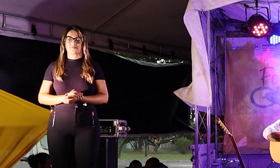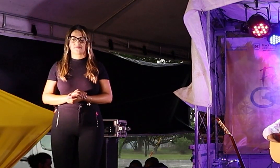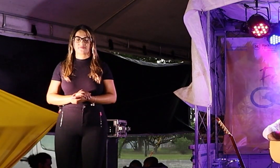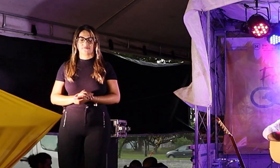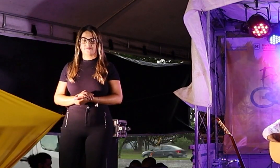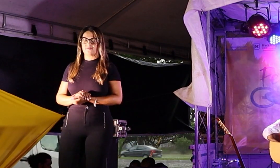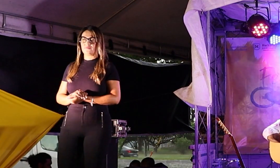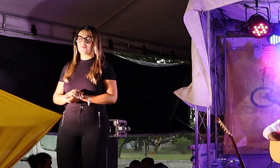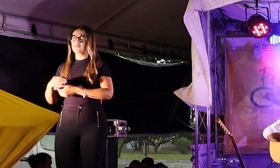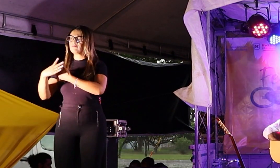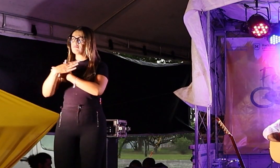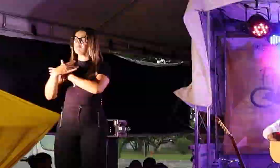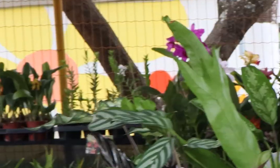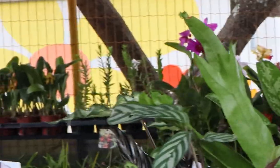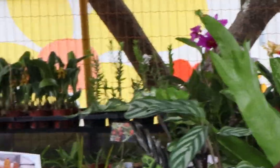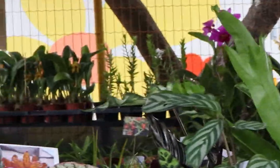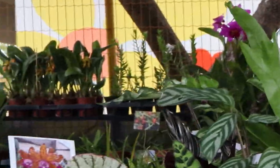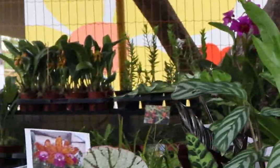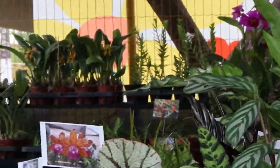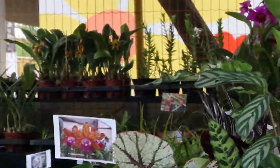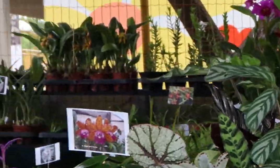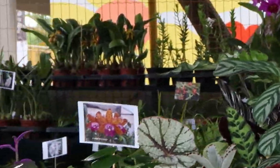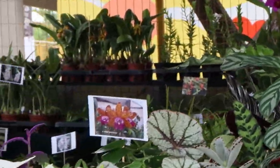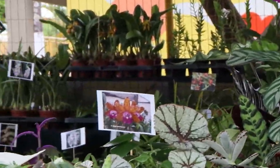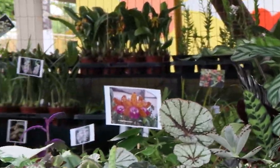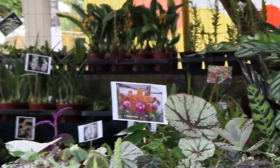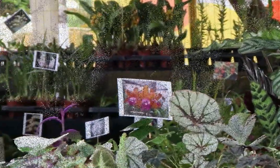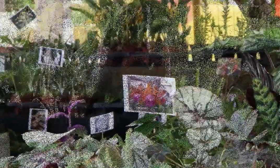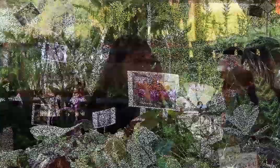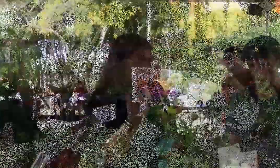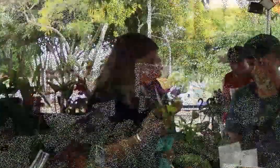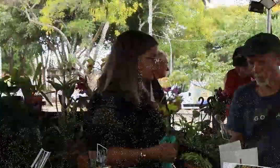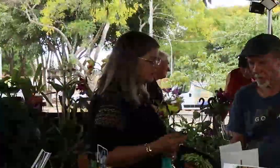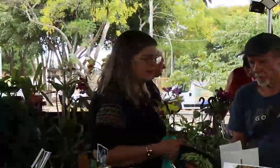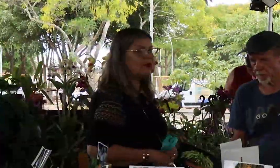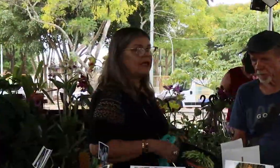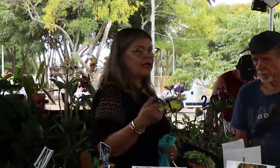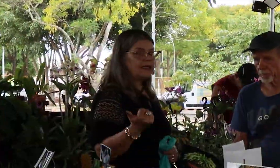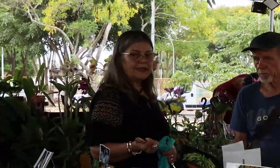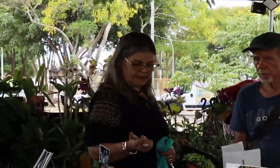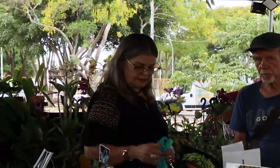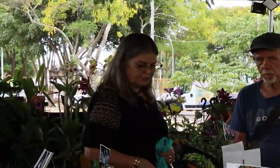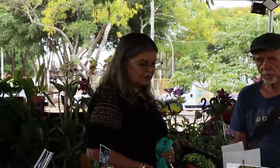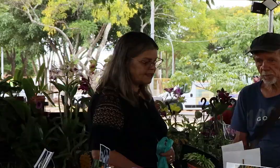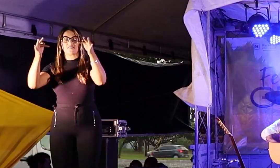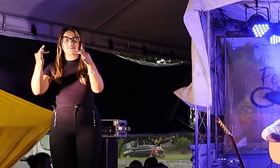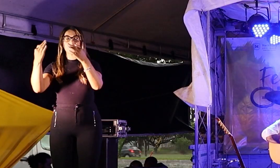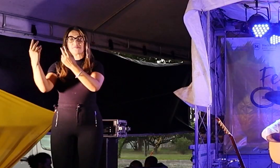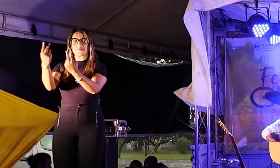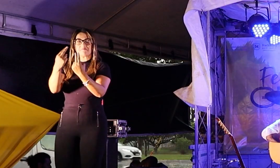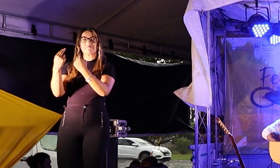Os tombos que movem os tolos transformam a todos em simples irmãos.